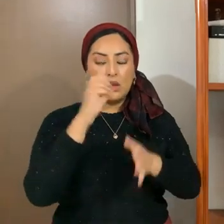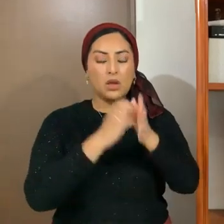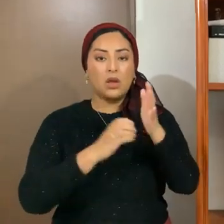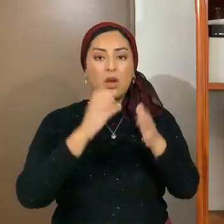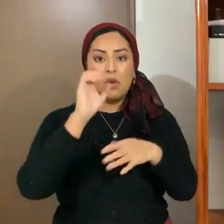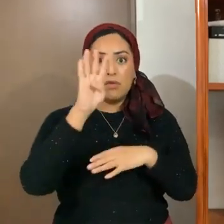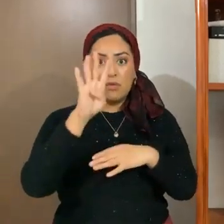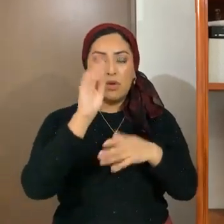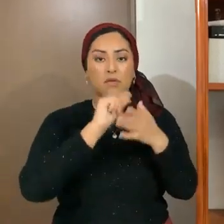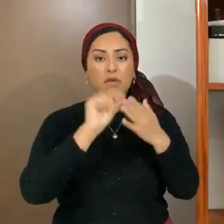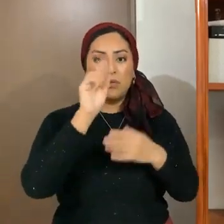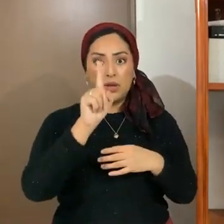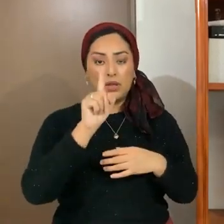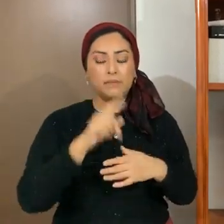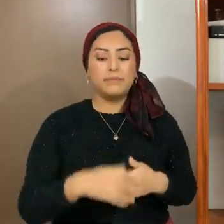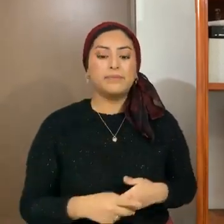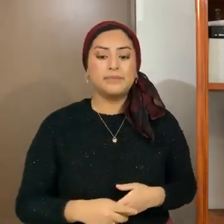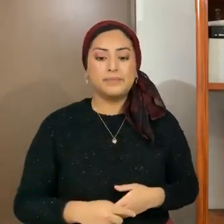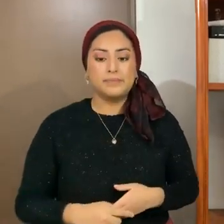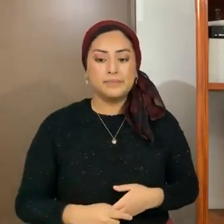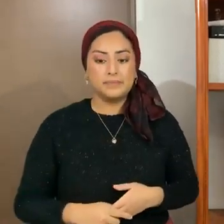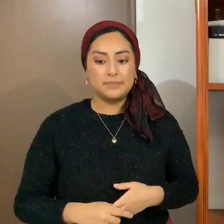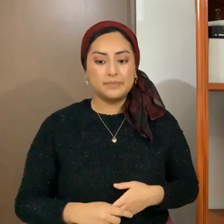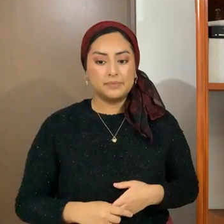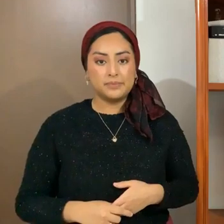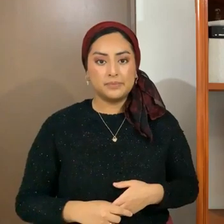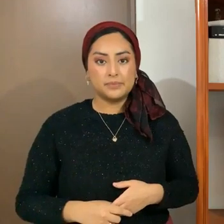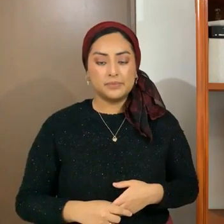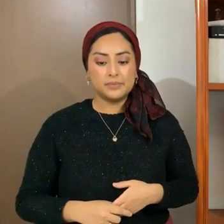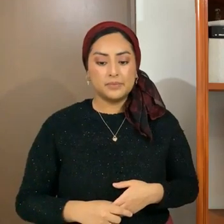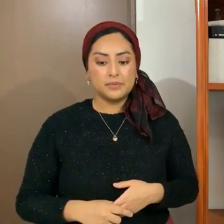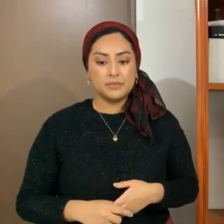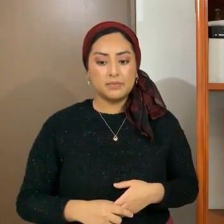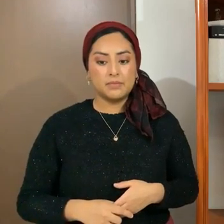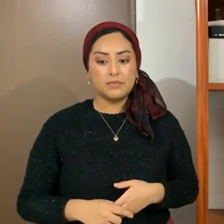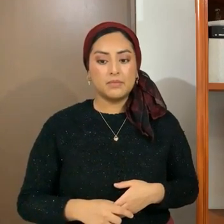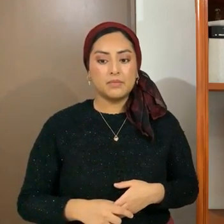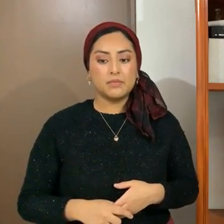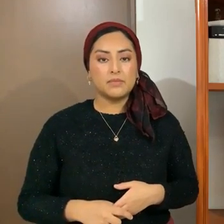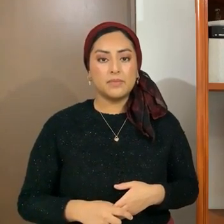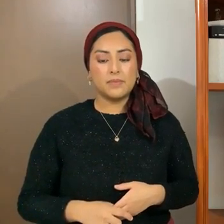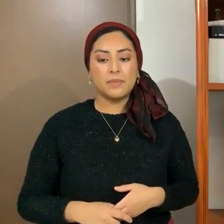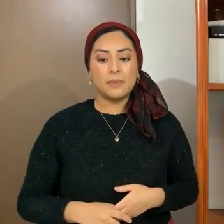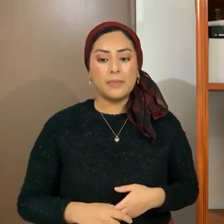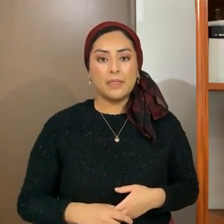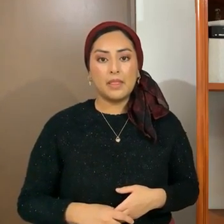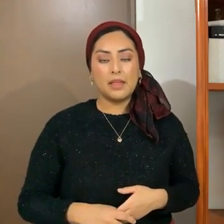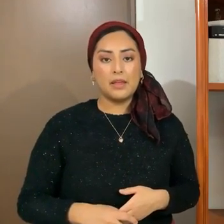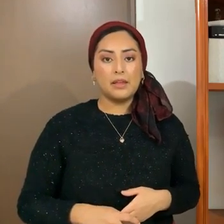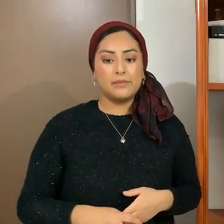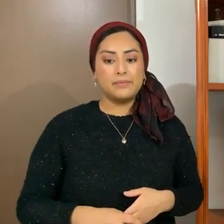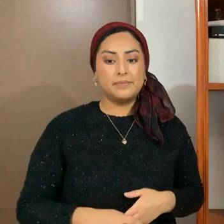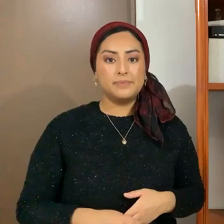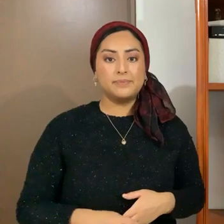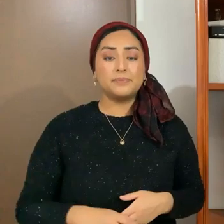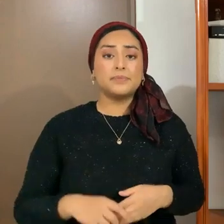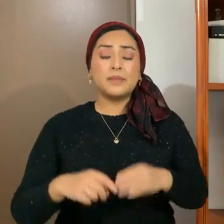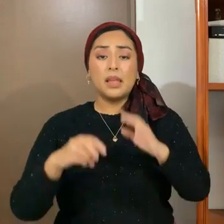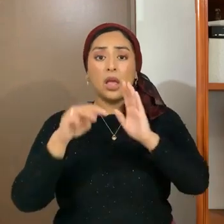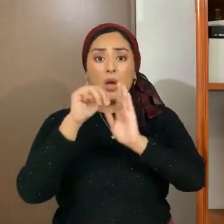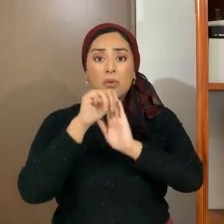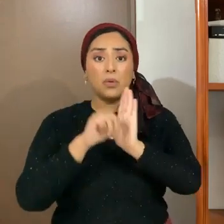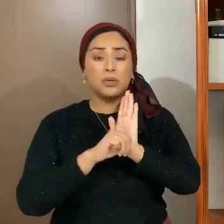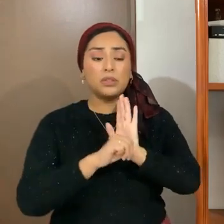4, verso 1. Vamos para allá. Éxodo 4, verso 1. Dice: entonces